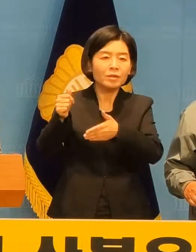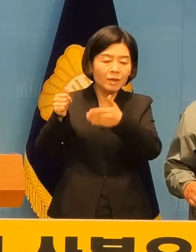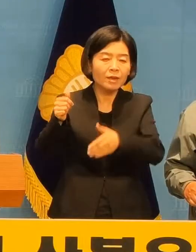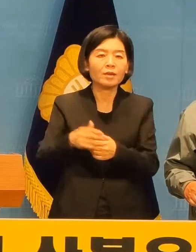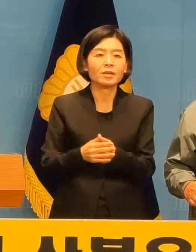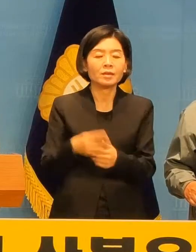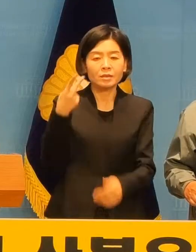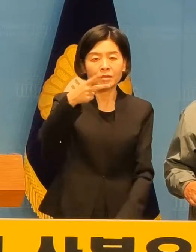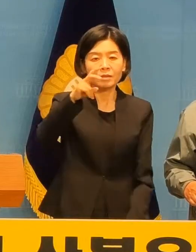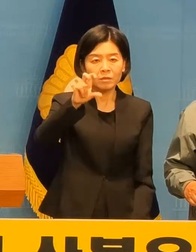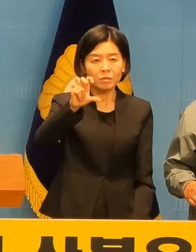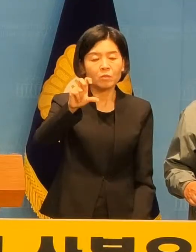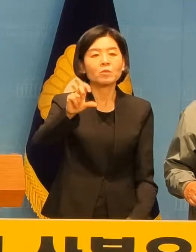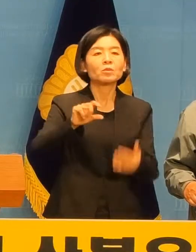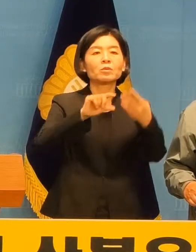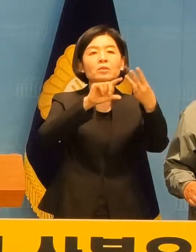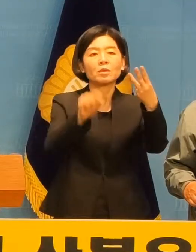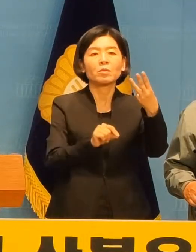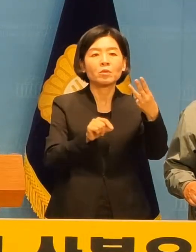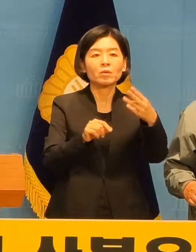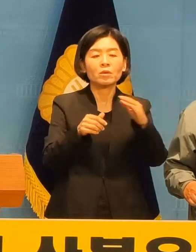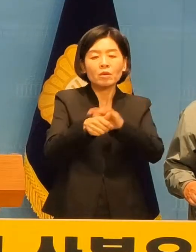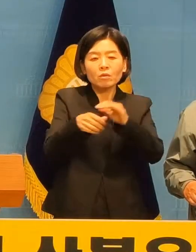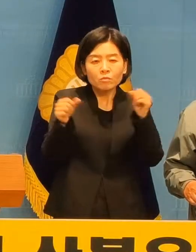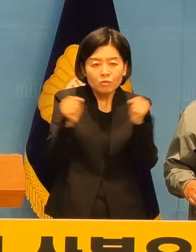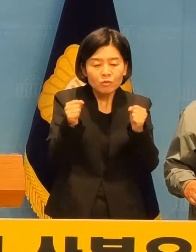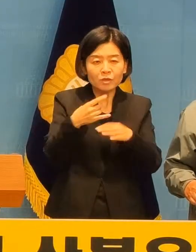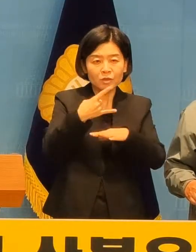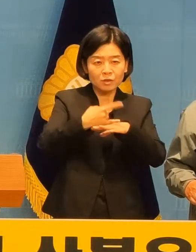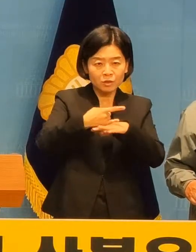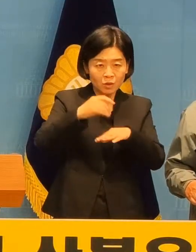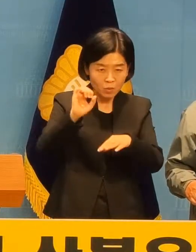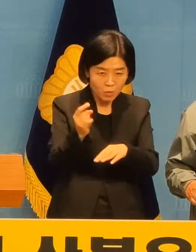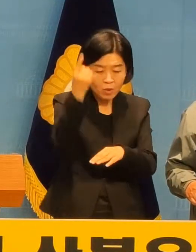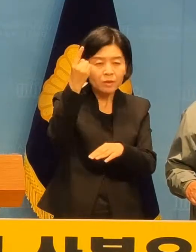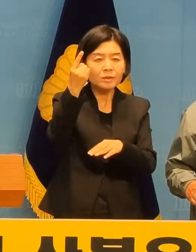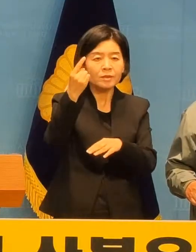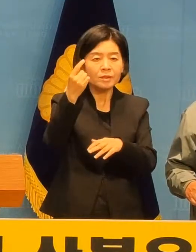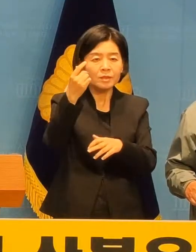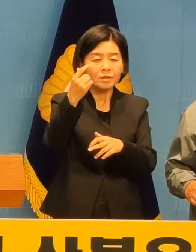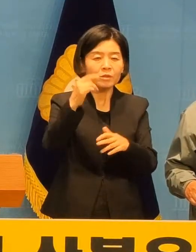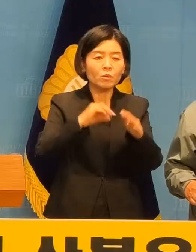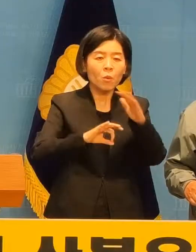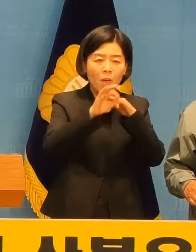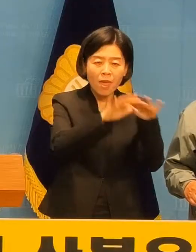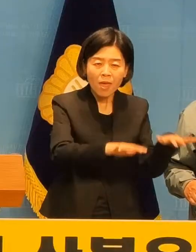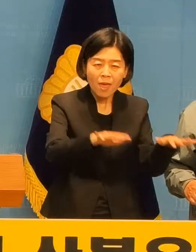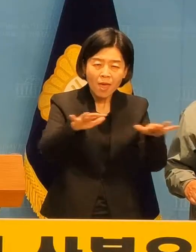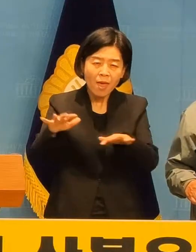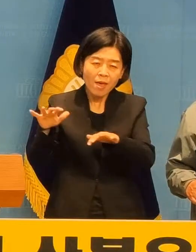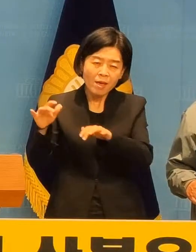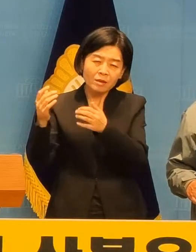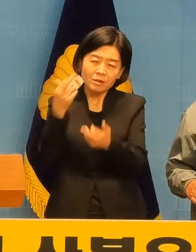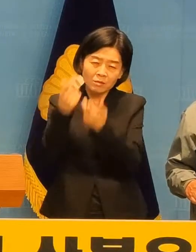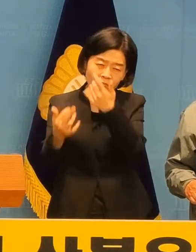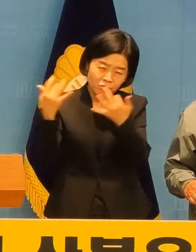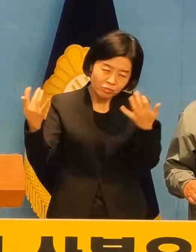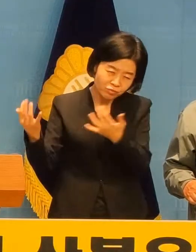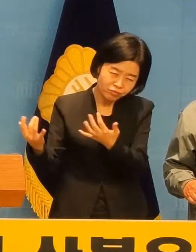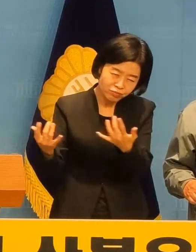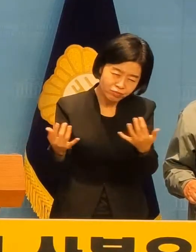2025년 3월 경상북도 의성에서 시작되어 동해안에서 이르기까지 유례없는 초대형